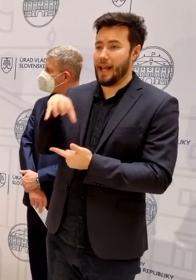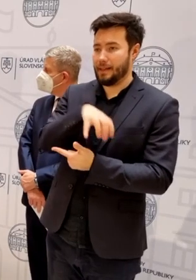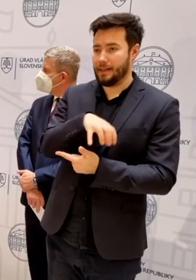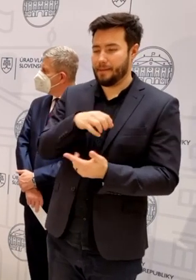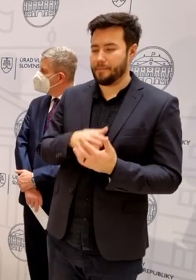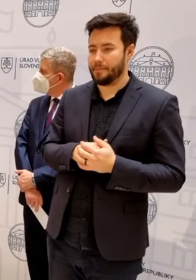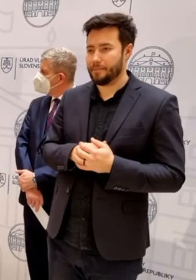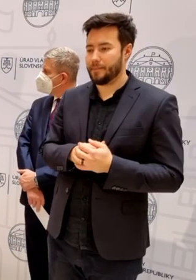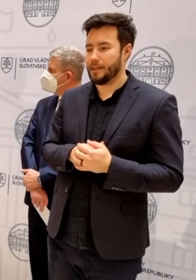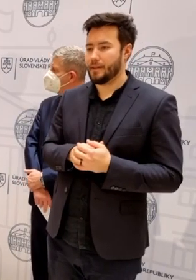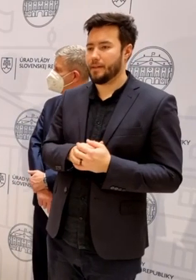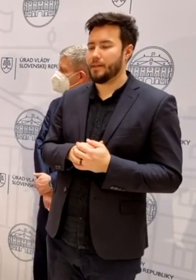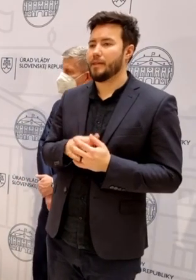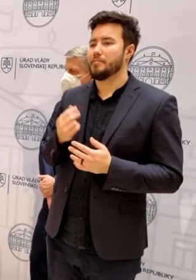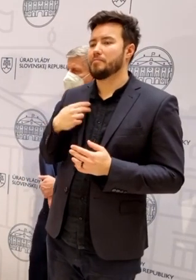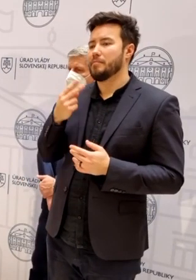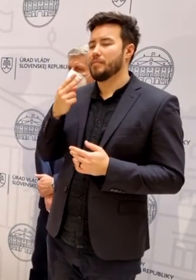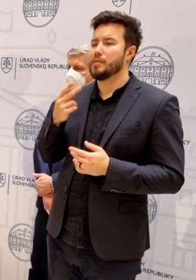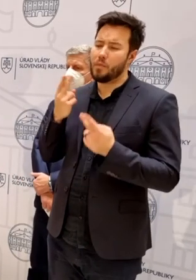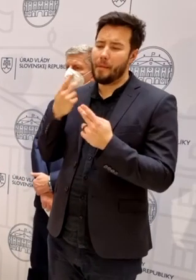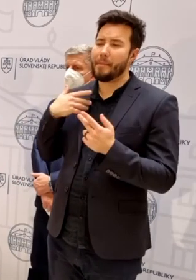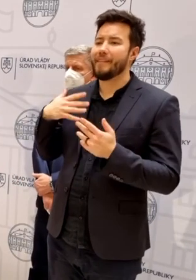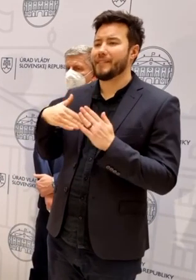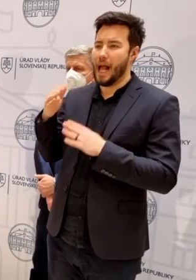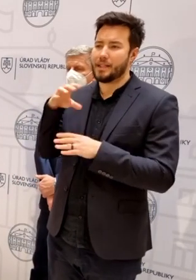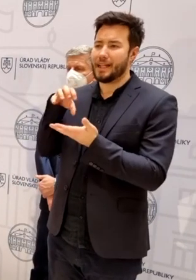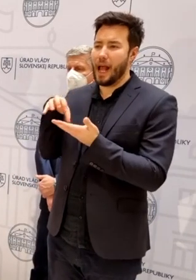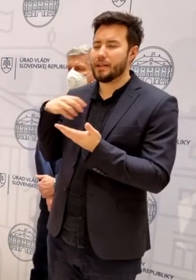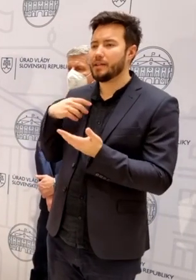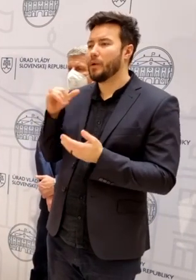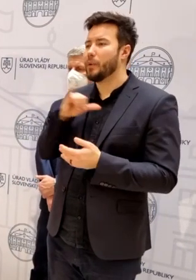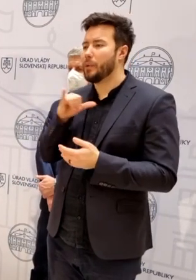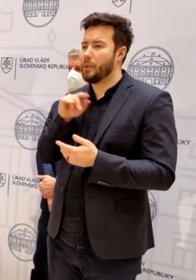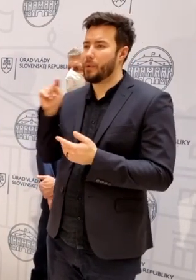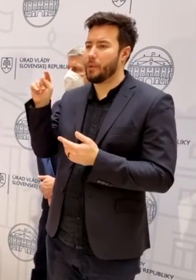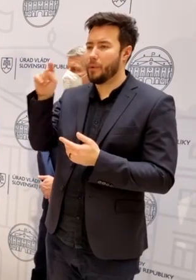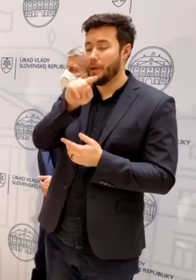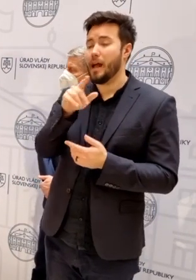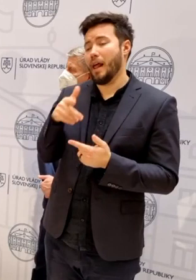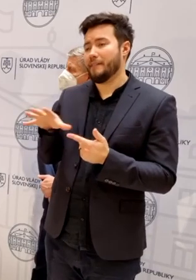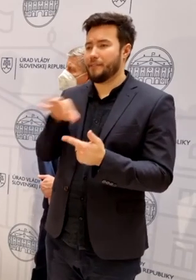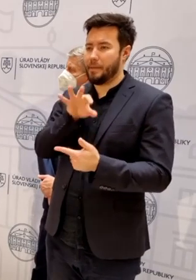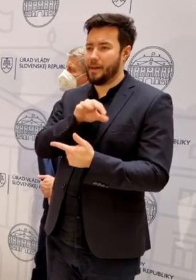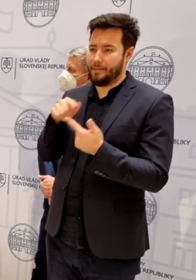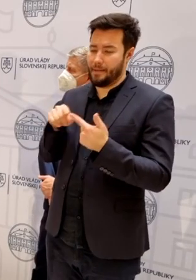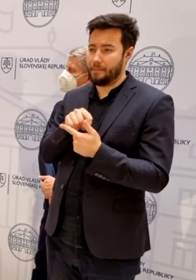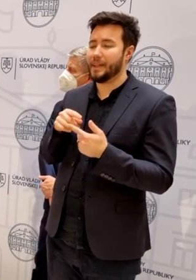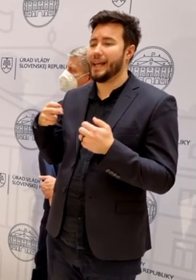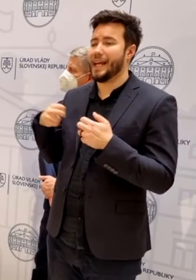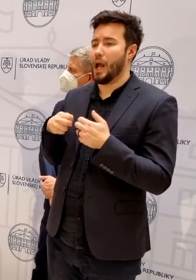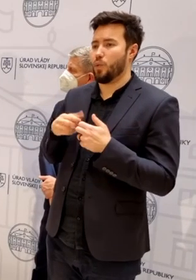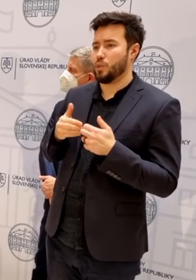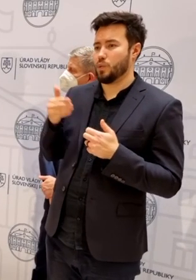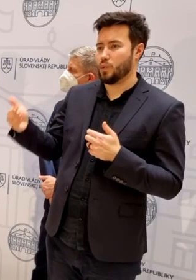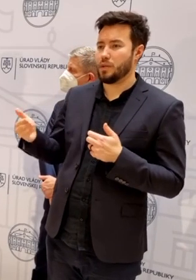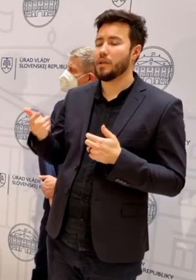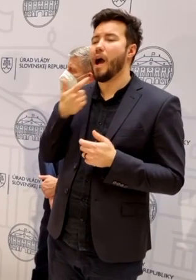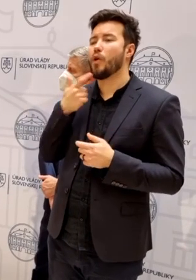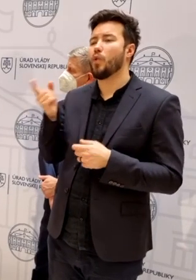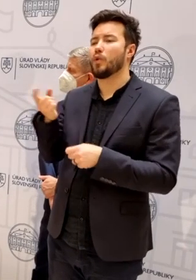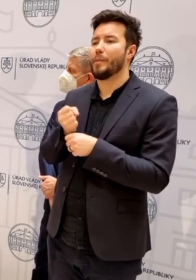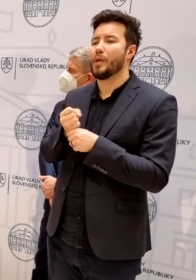spracovali a pozreli sa na opatrenie vo viacerých krajinách, ale napríklad susedia v Rakúsku, ako pristupujú k tomu